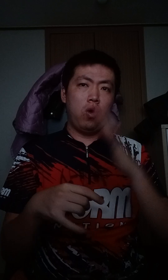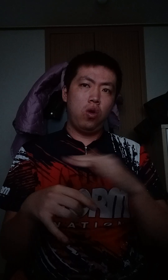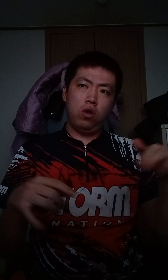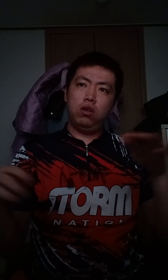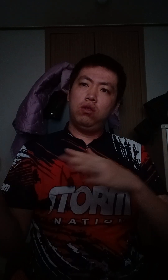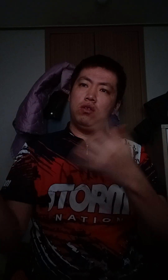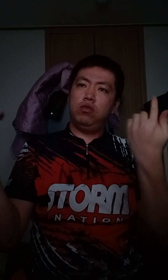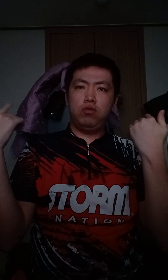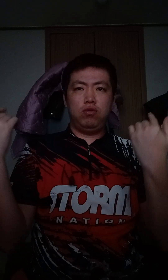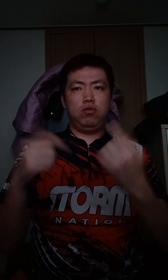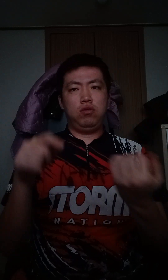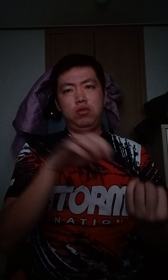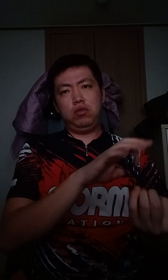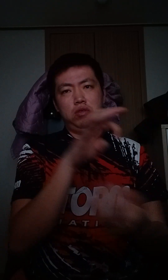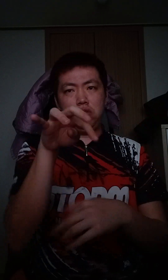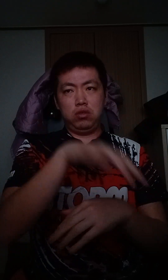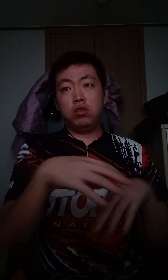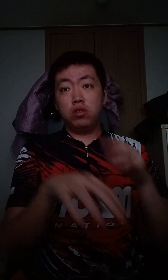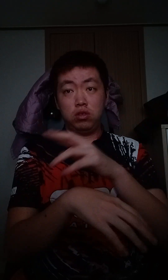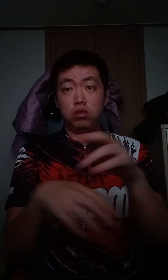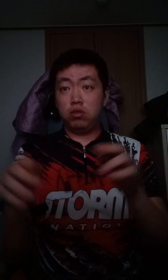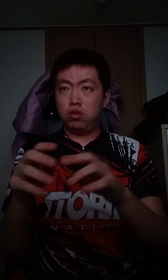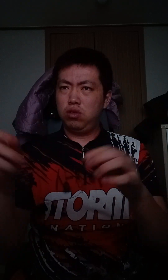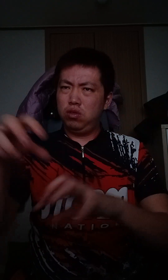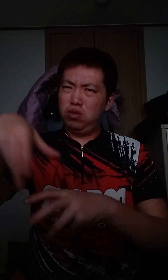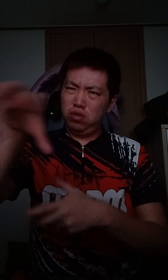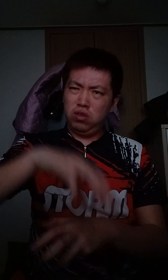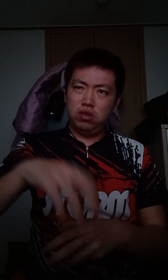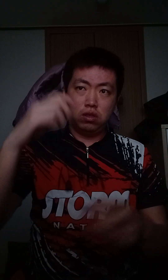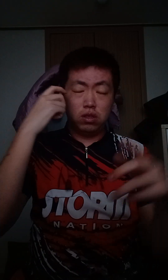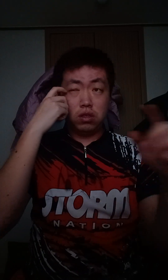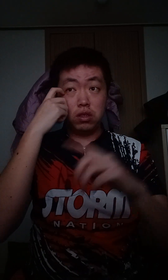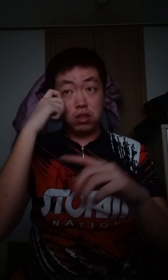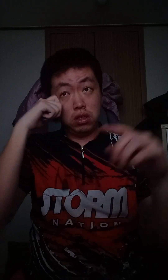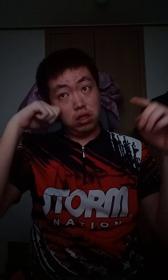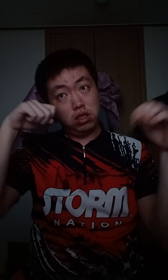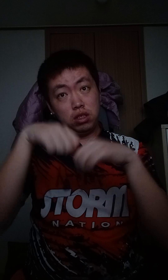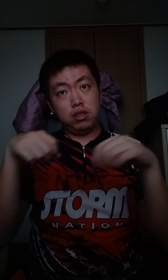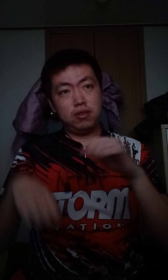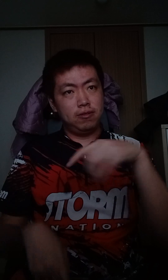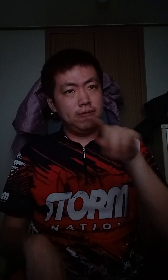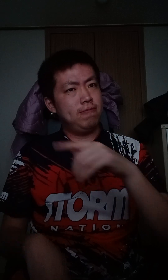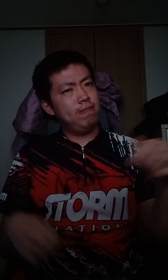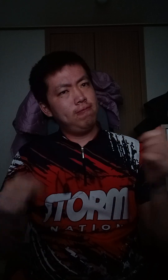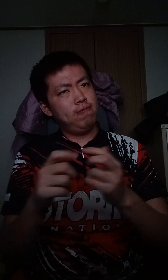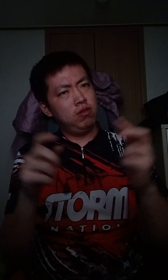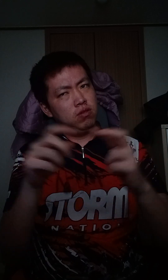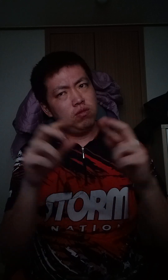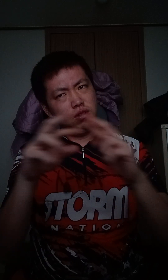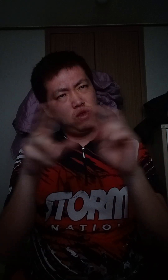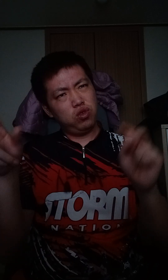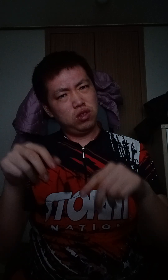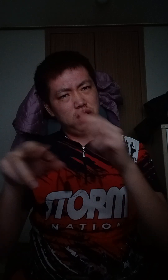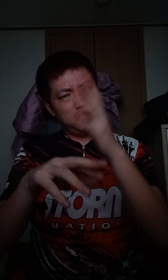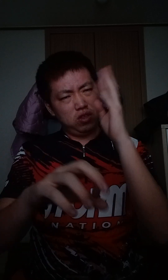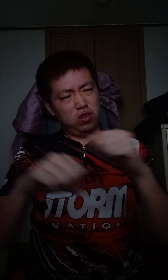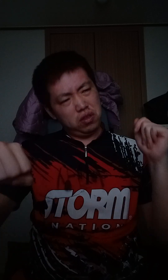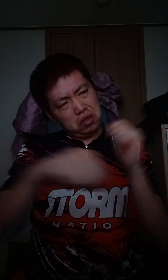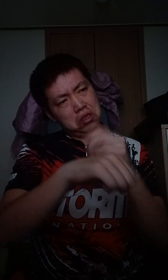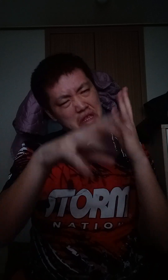있습니다. 비탈길에서 앞부분부터 고꾸라지면서 지면과 충돌한 버스는 충격으로 앞 유리창이 완전히 박살난 모습입니다.